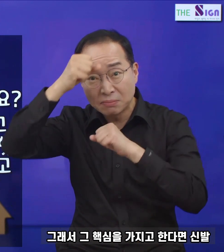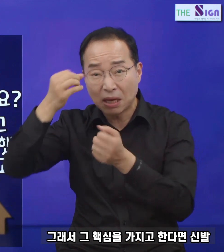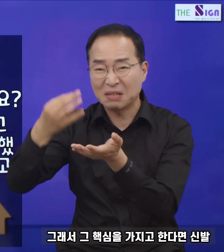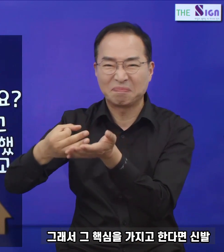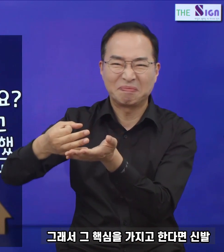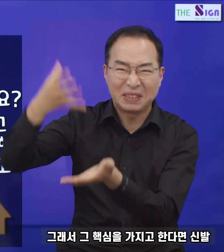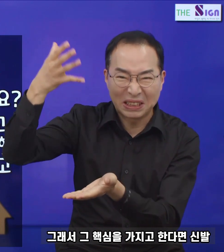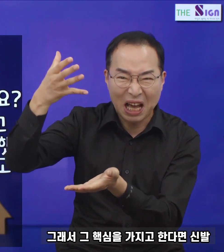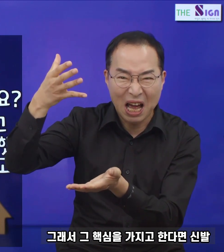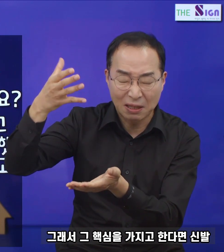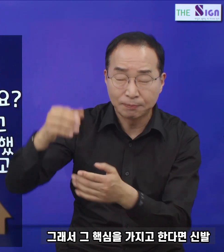신발